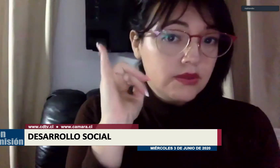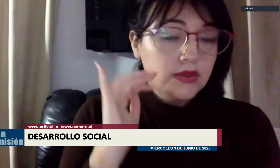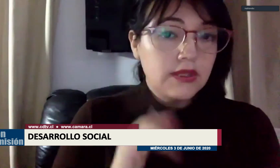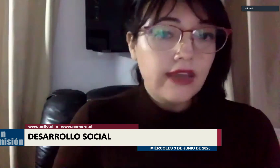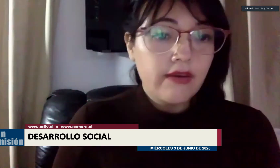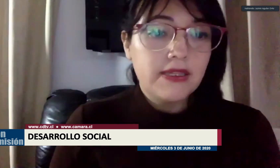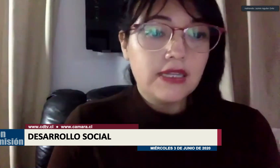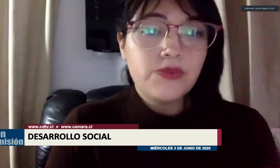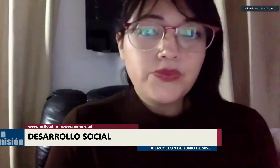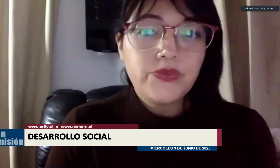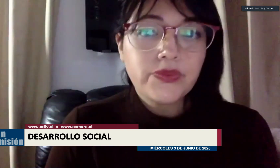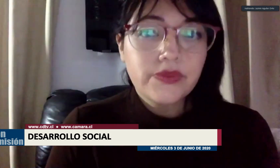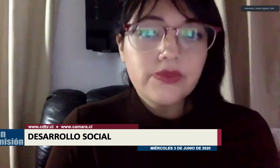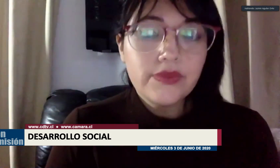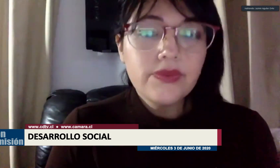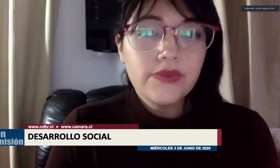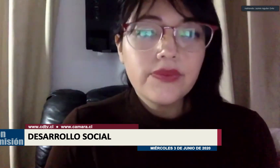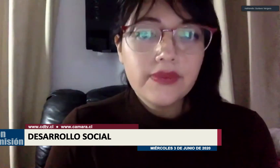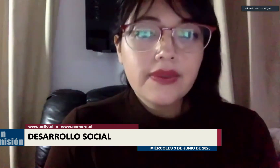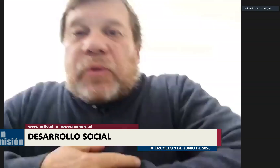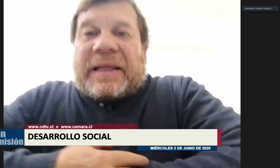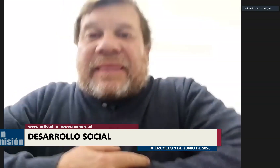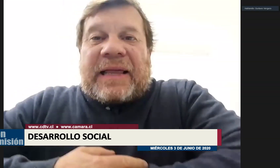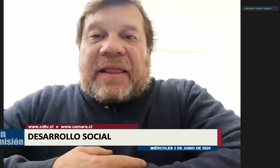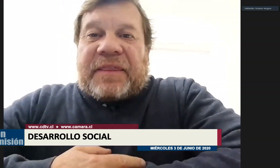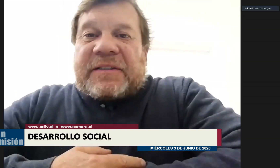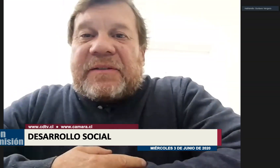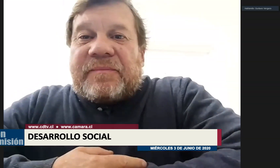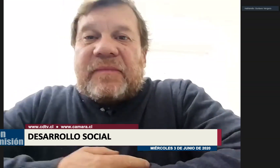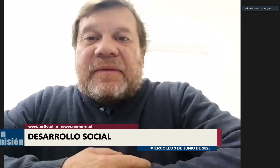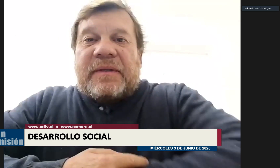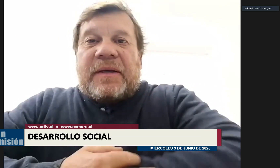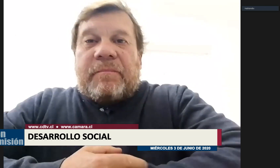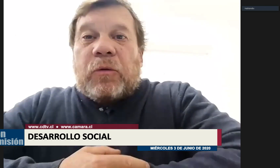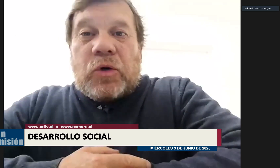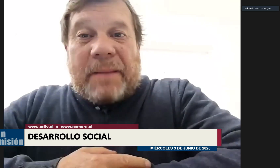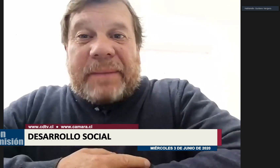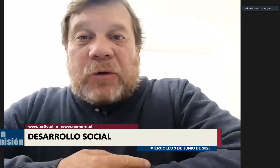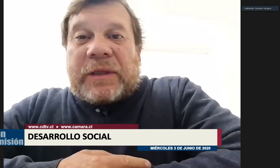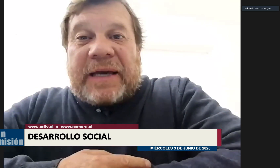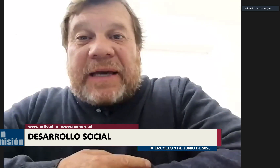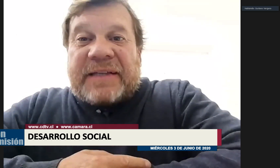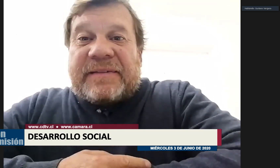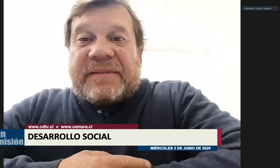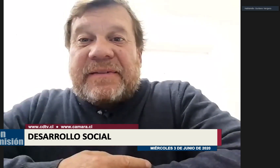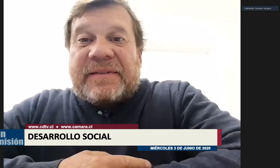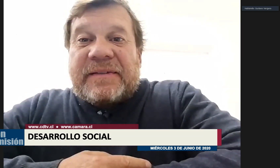Ahí va a empezar. Hola, buenas tardes. ¿Me escuchan bien ustedes?